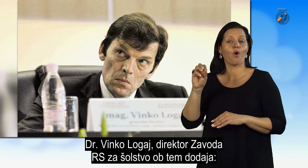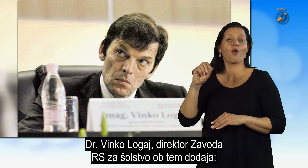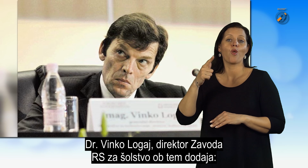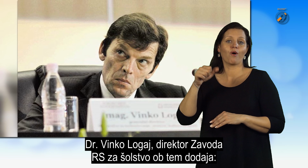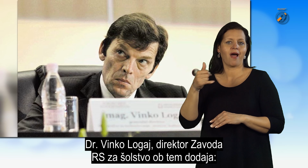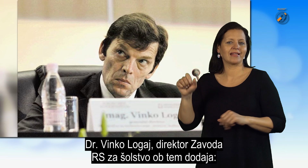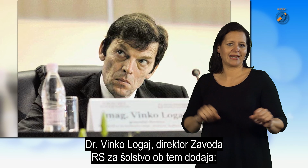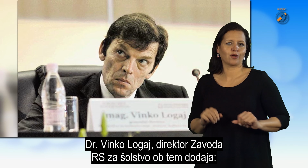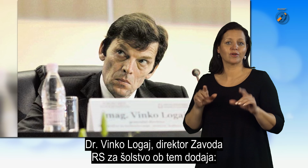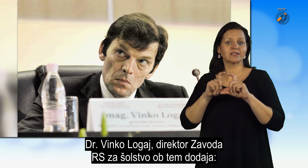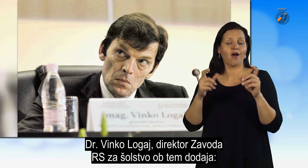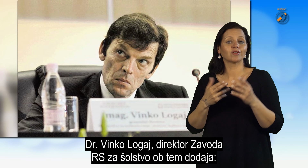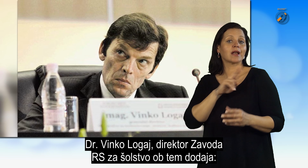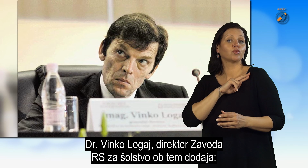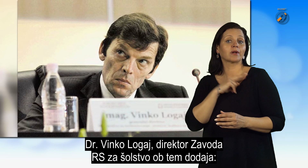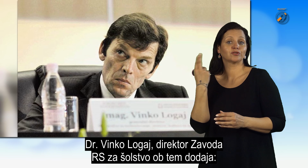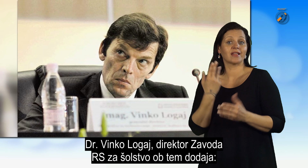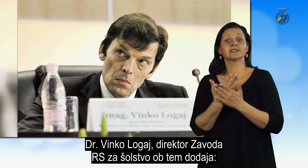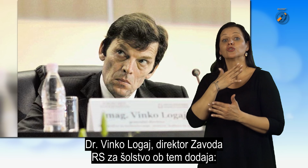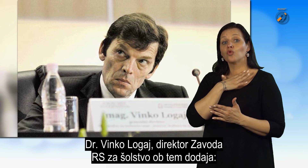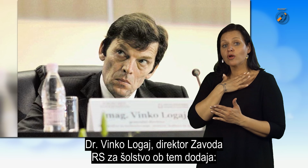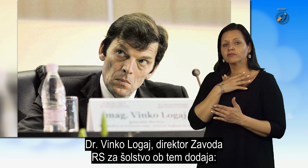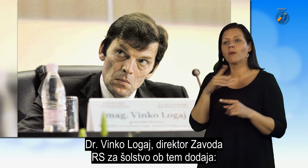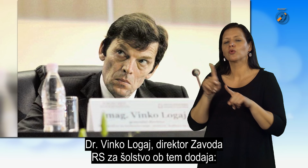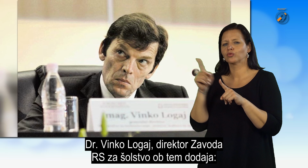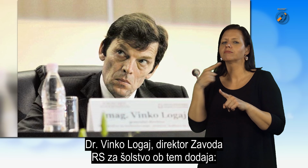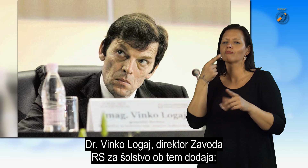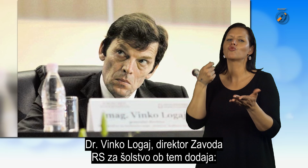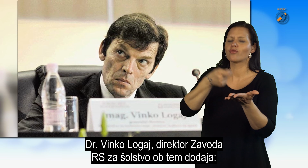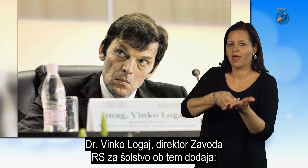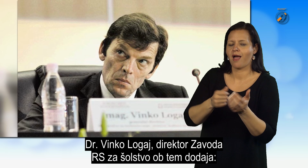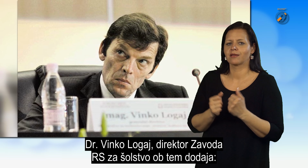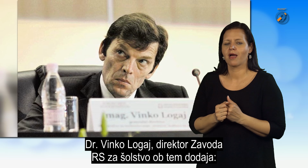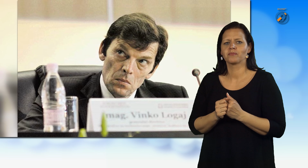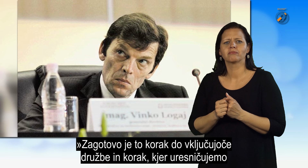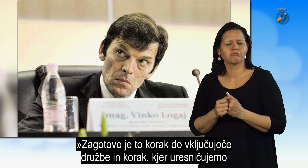Dr. Vinko Logaj, direktor Zavoda Republike Slovenije za šolstvo, ob tem dodaja: